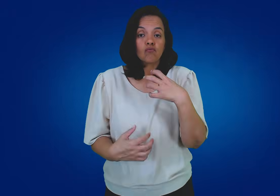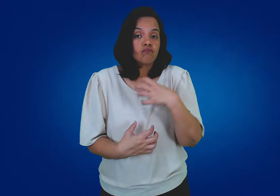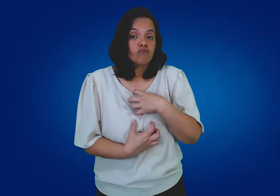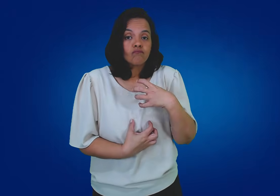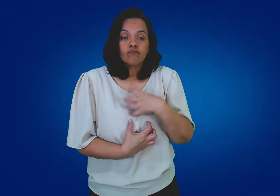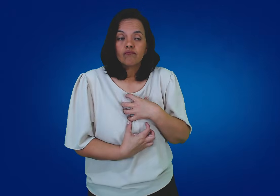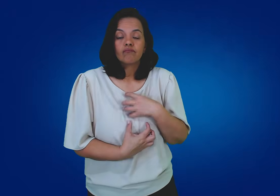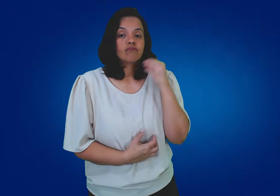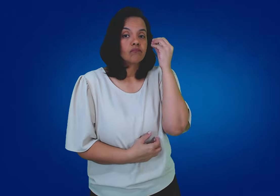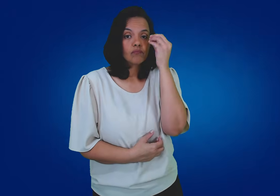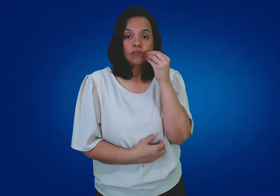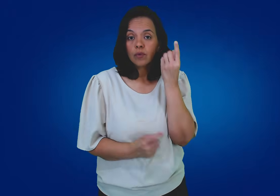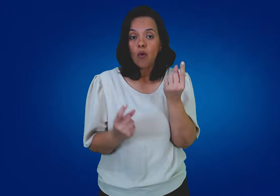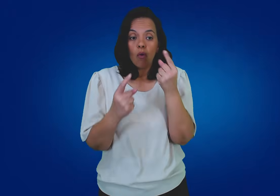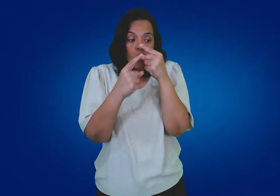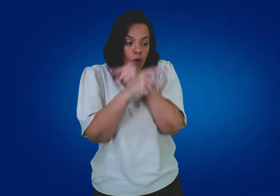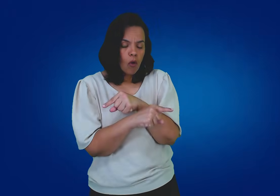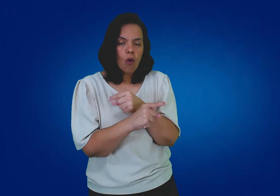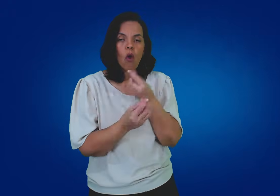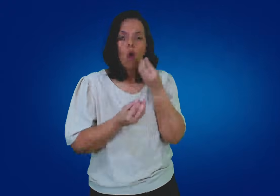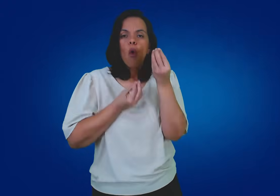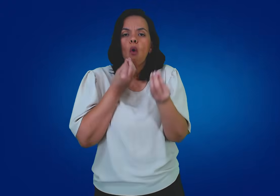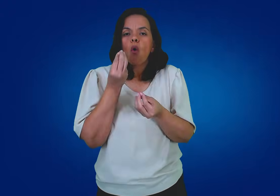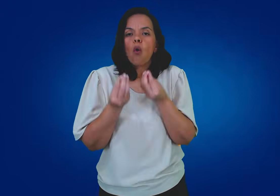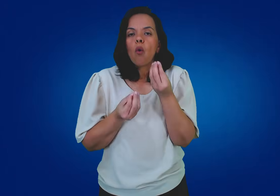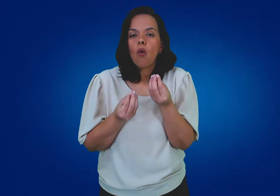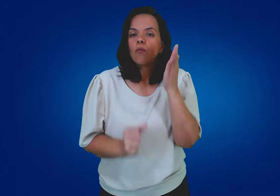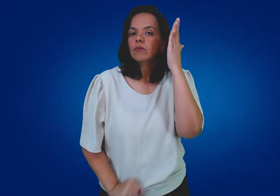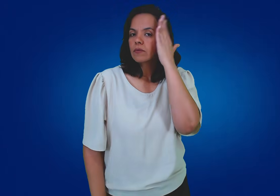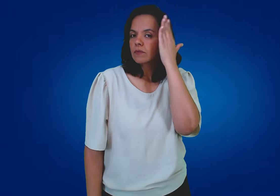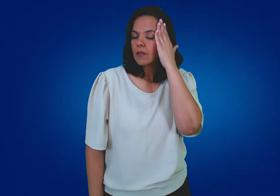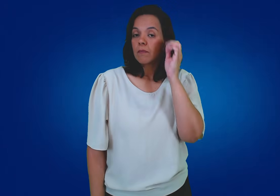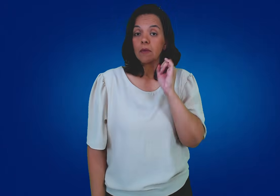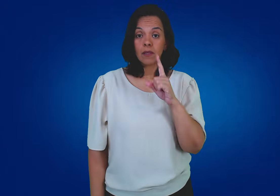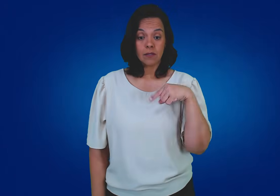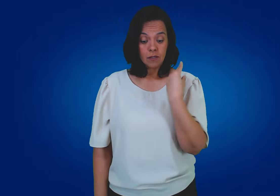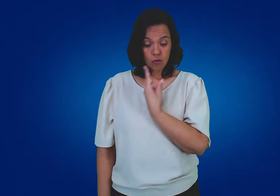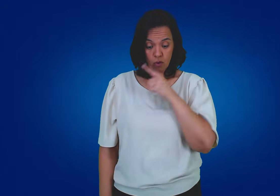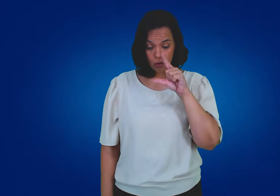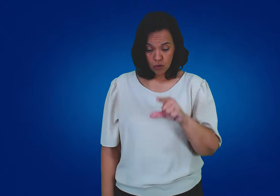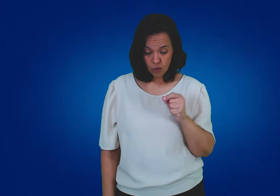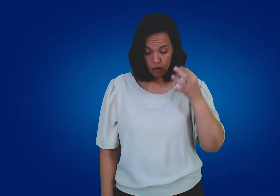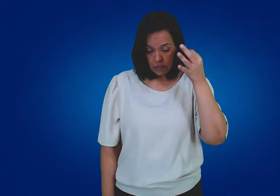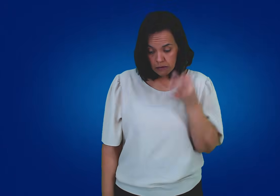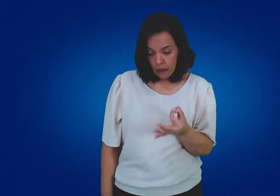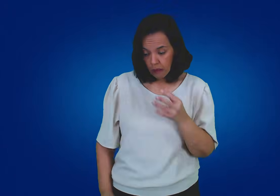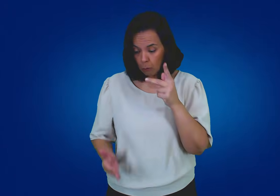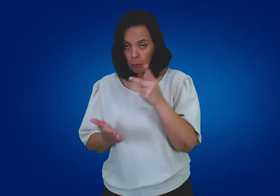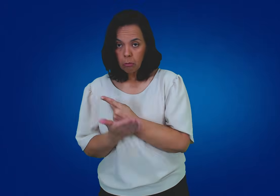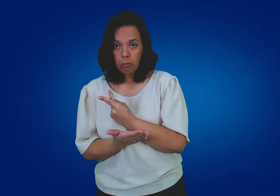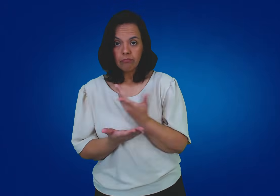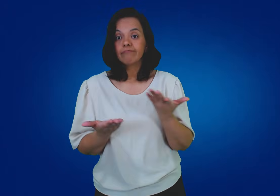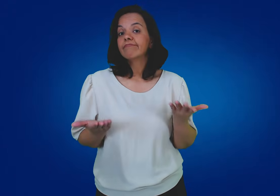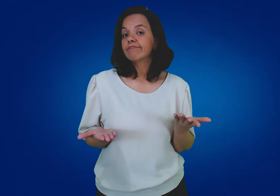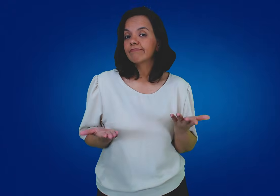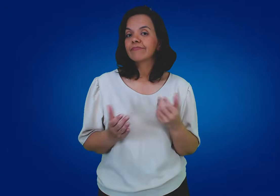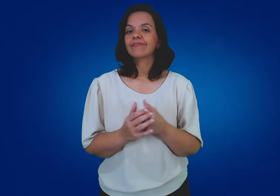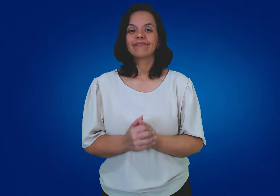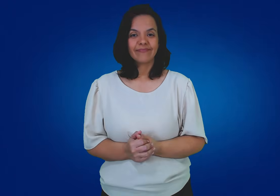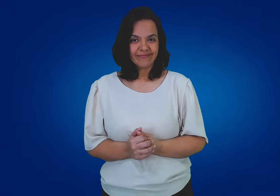precisamos enfrentar a oposição. Ela precisa estar aliada às nossas experiências, nas nossas